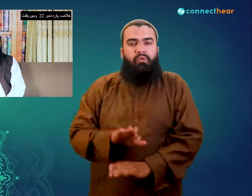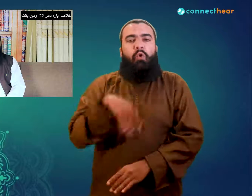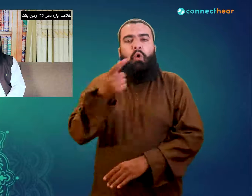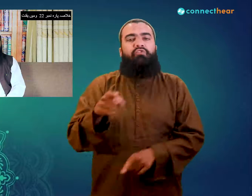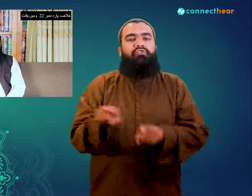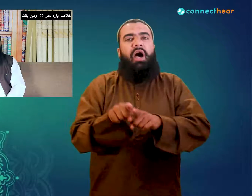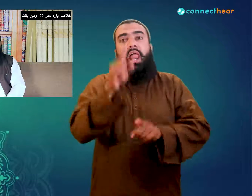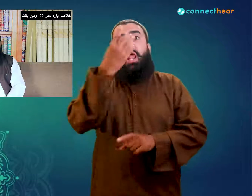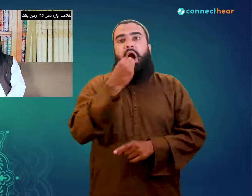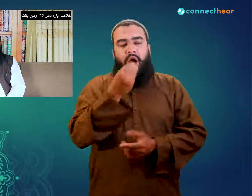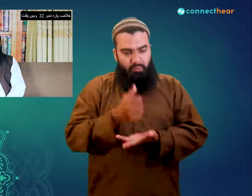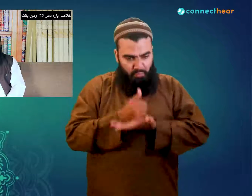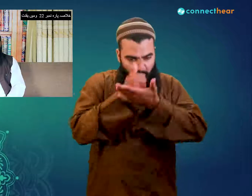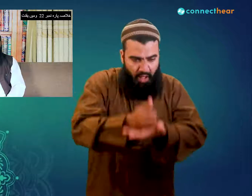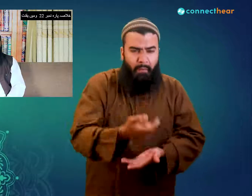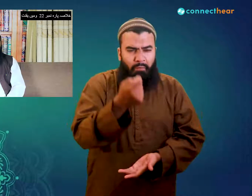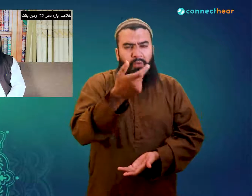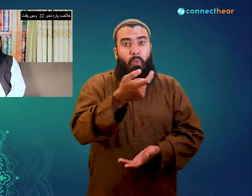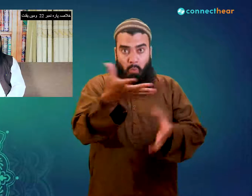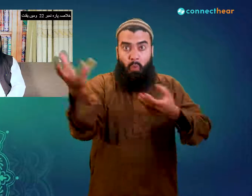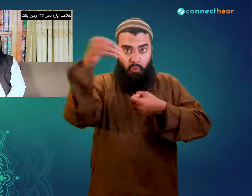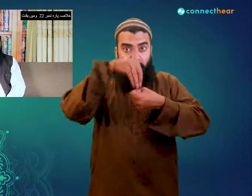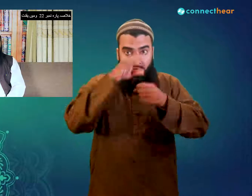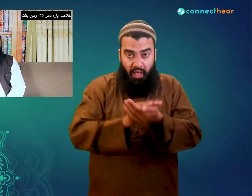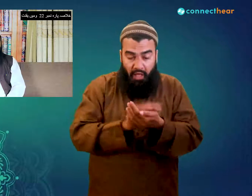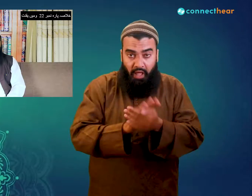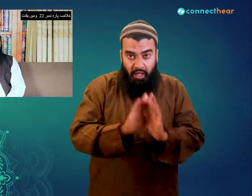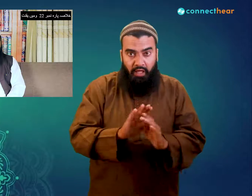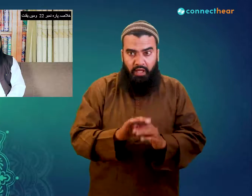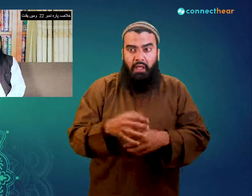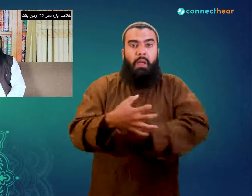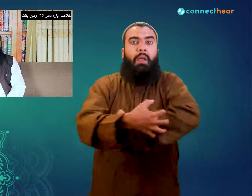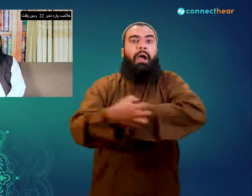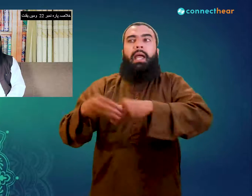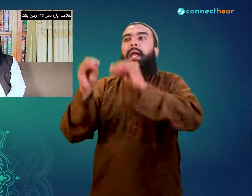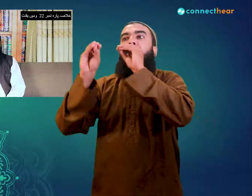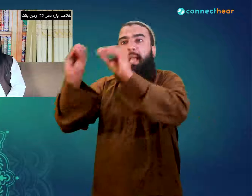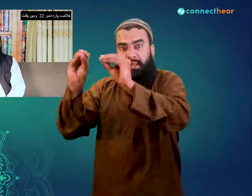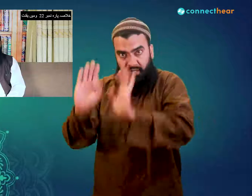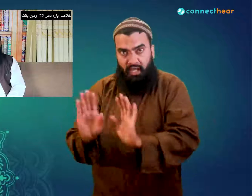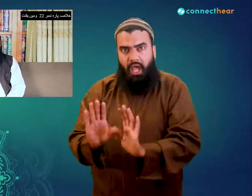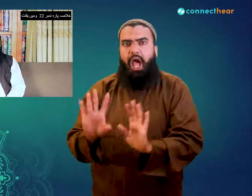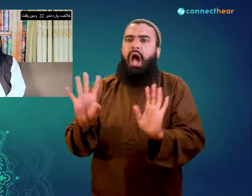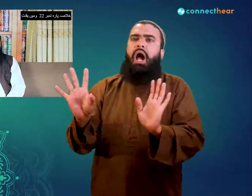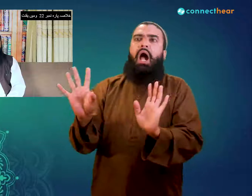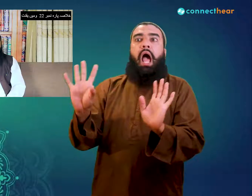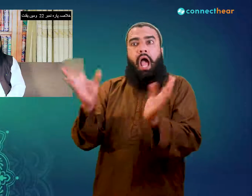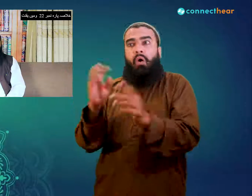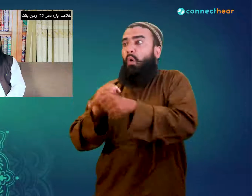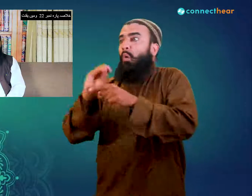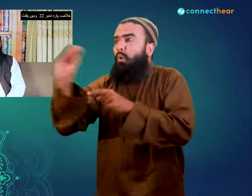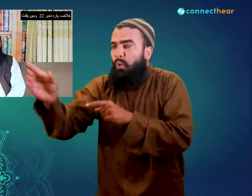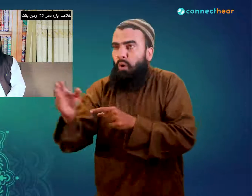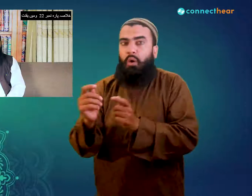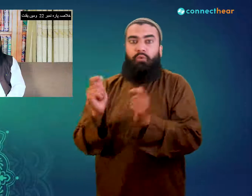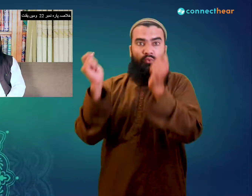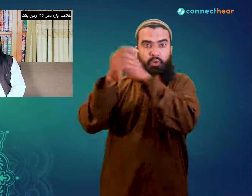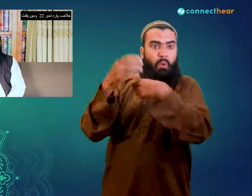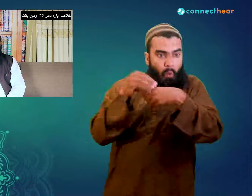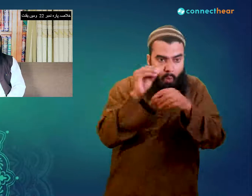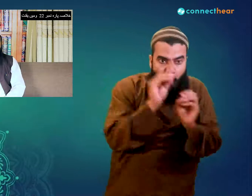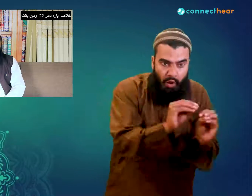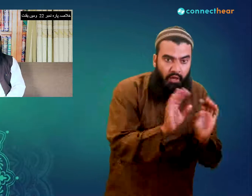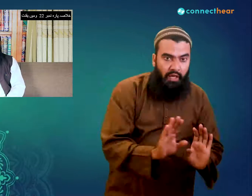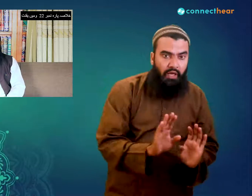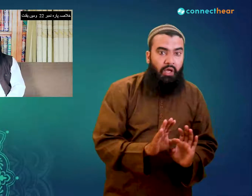ہے اس میں سے خرچ کرتے ہیں، خفیہ بھی اور اعلانیہ بھی، تو وہ ایسی تجارت کر رہے ہیں جس میں